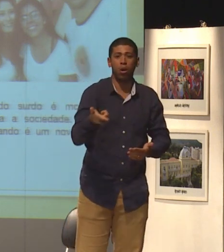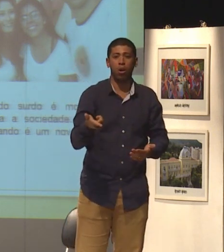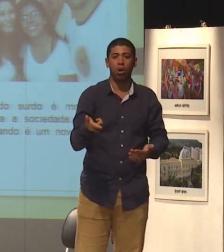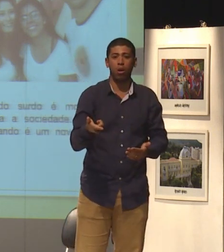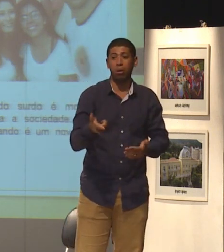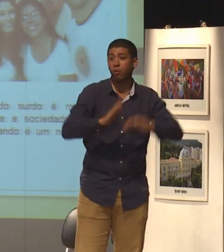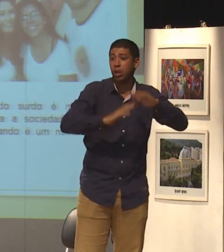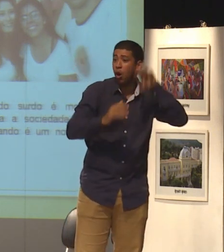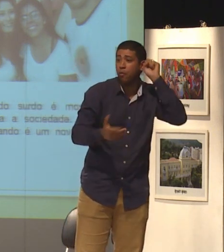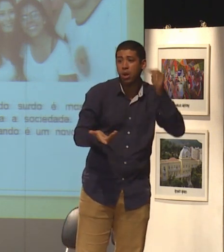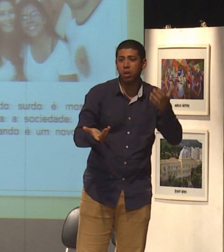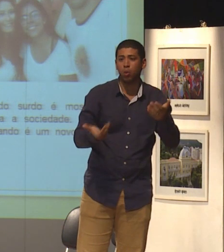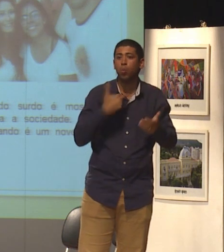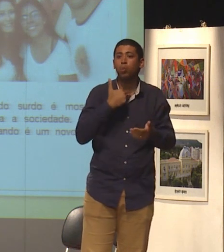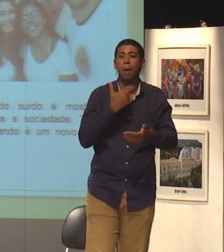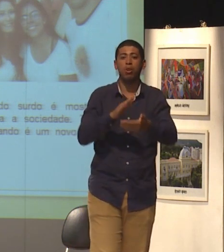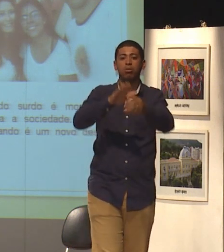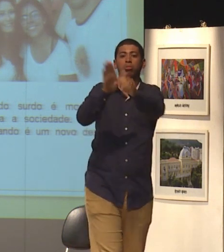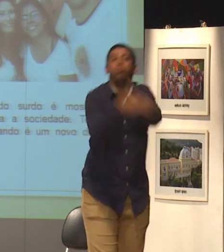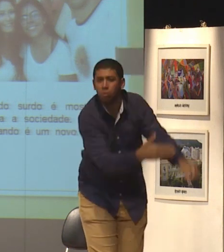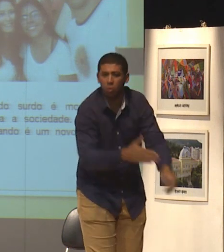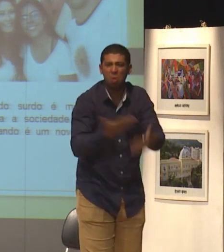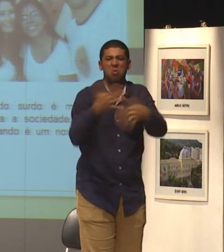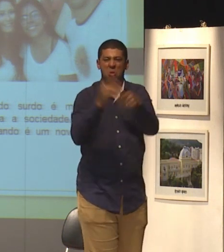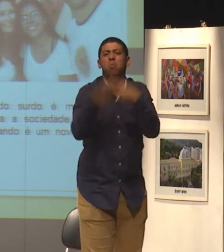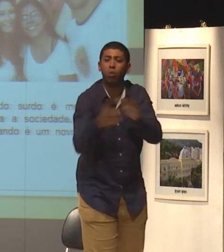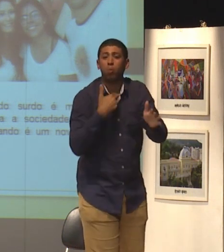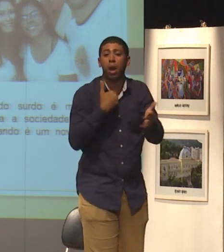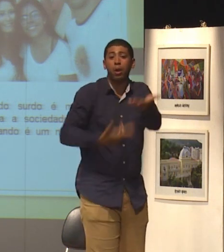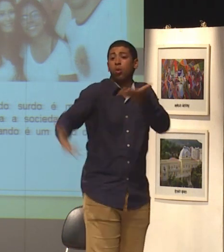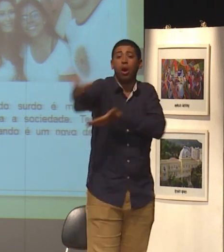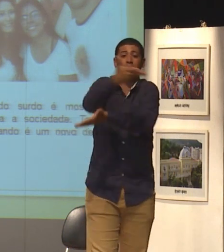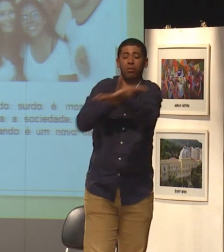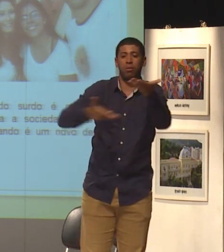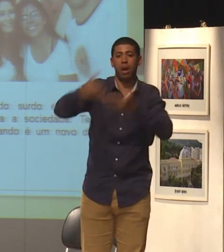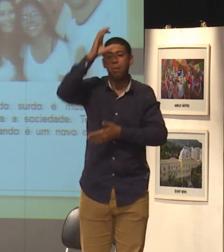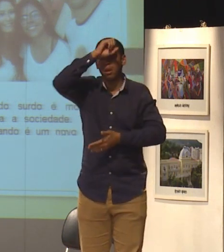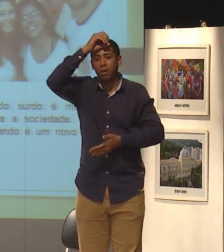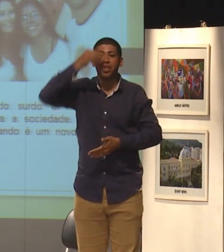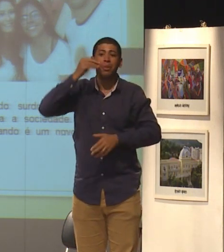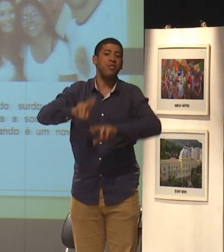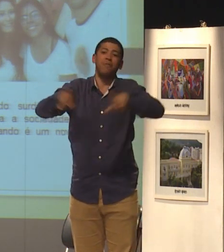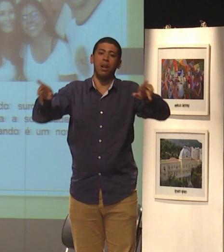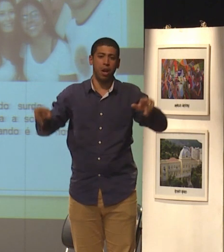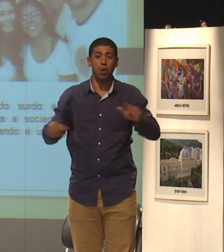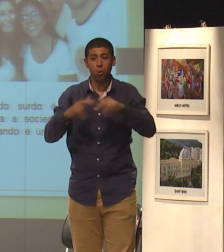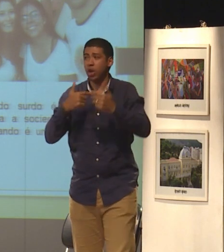o intérprete é ouvinte, são profissionais, intérprete, não posso tirar, não quero inclusão, tira os ouvintes. Não, isso tudo